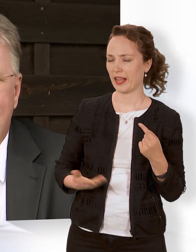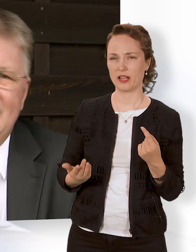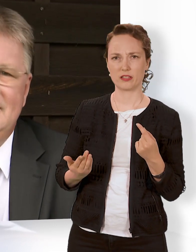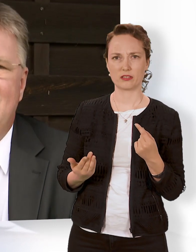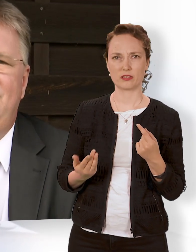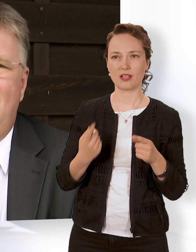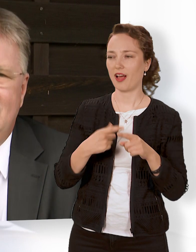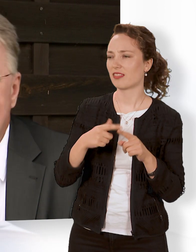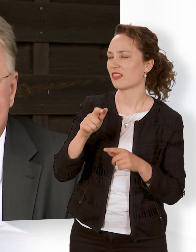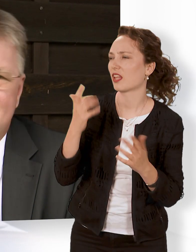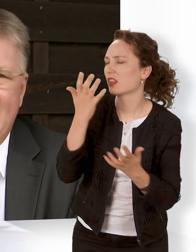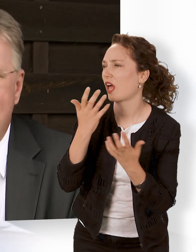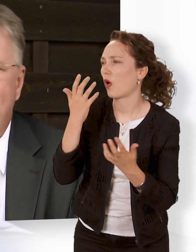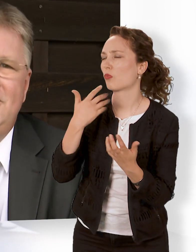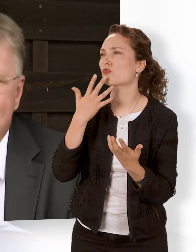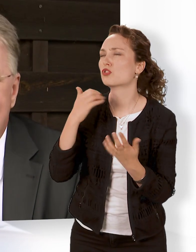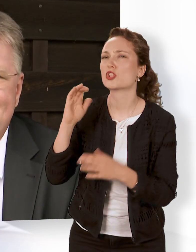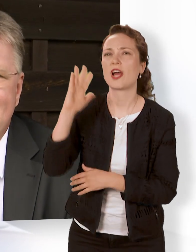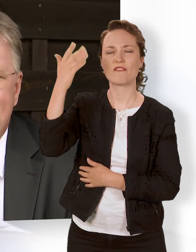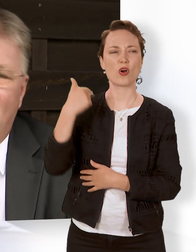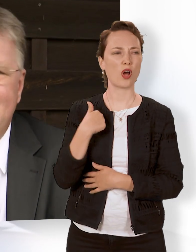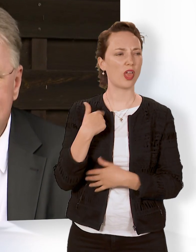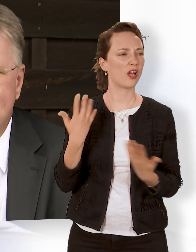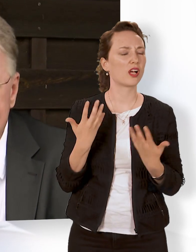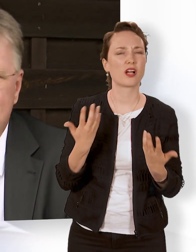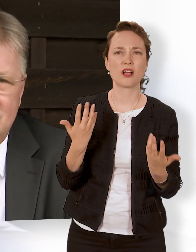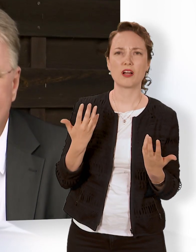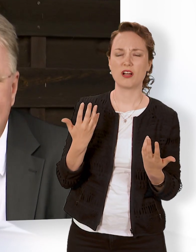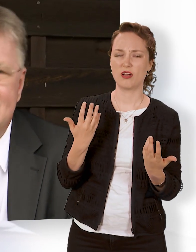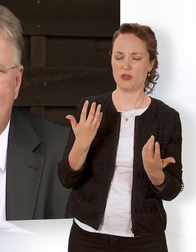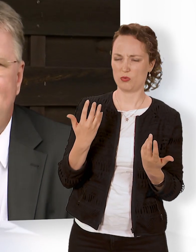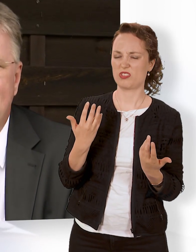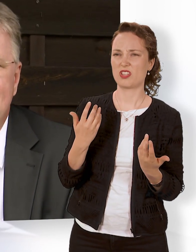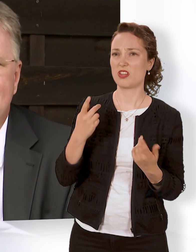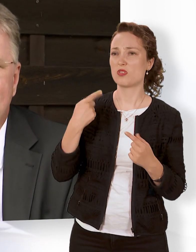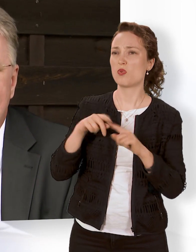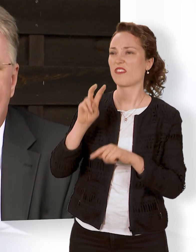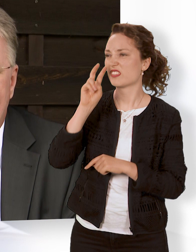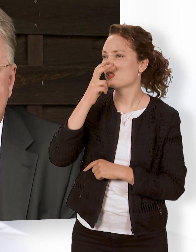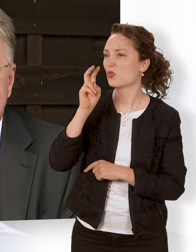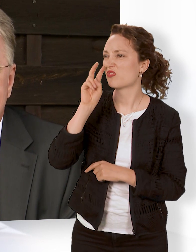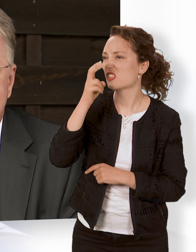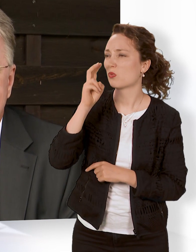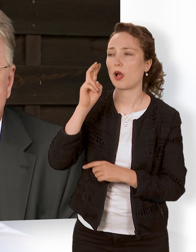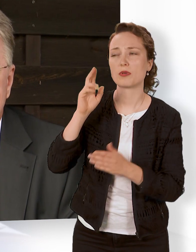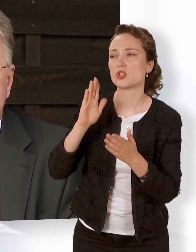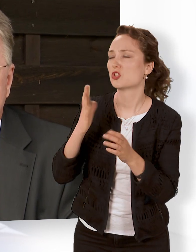davon, endlich erfolgreich zu sein, Erfolg zu haben, und das macht sie unglücklich, weil sie es einfach nicht